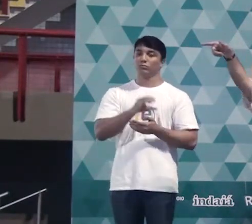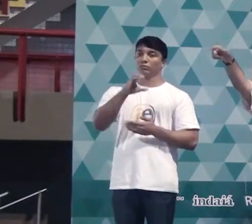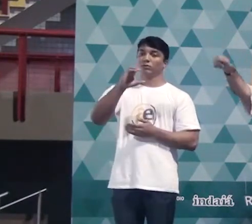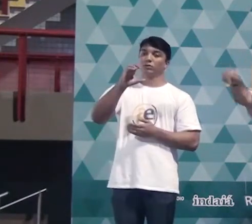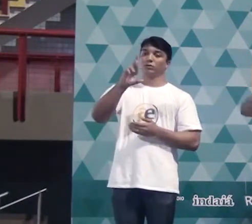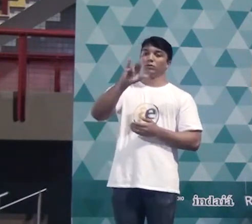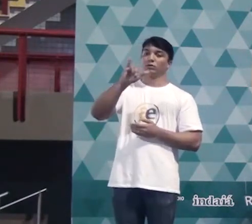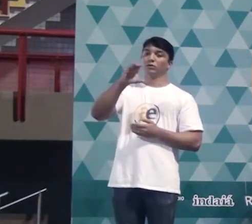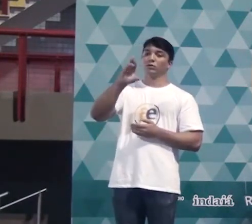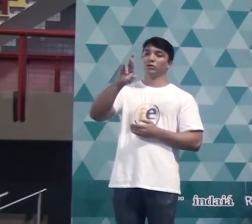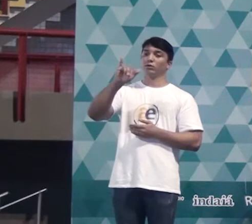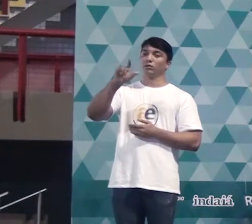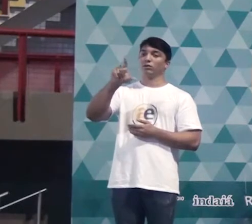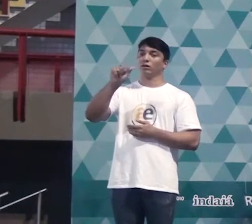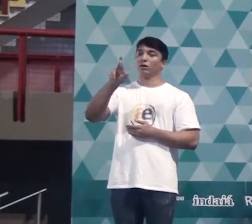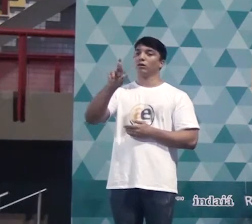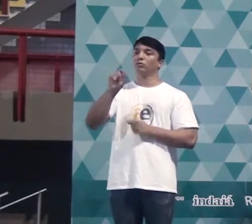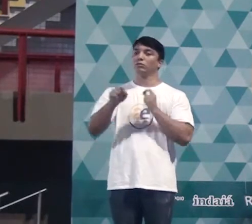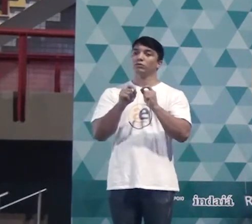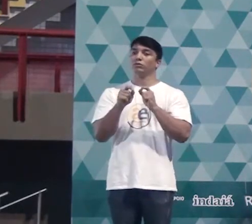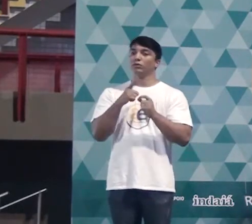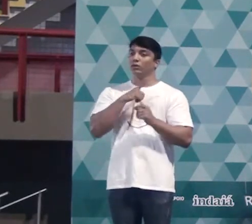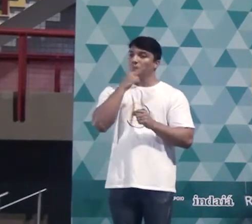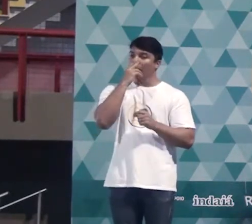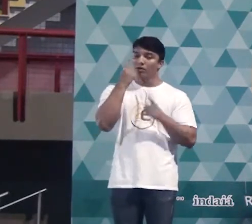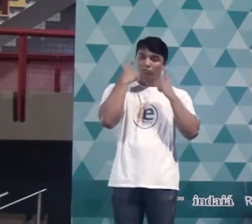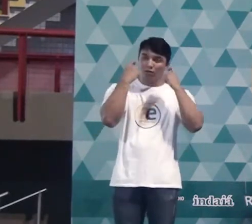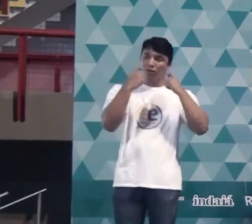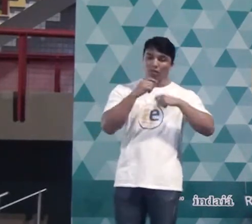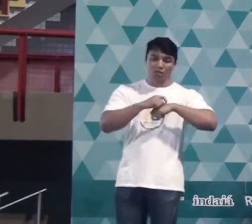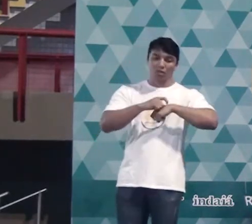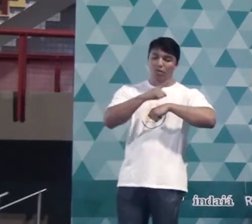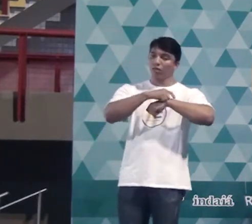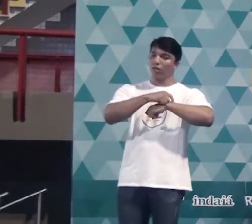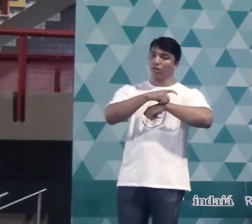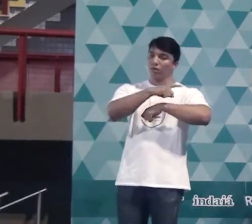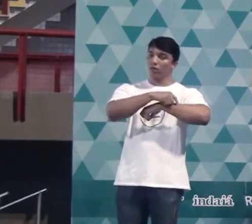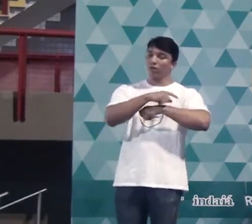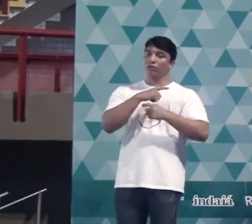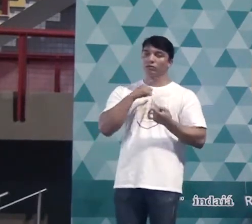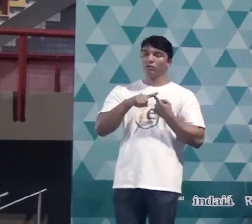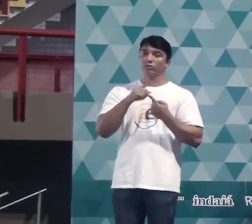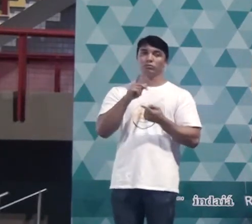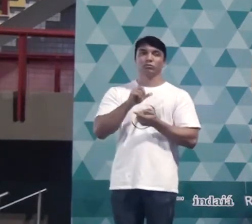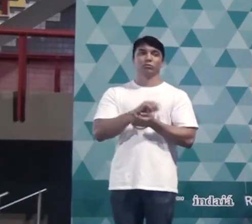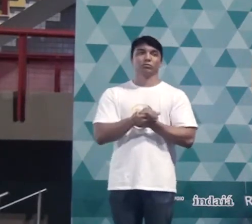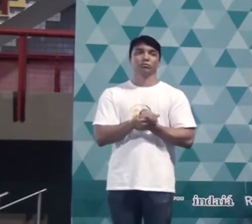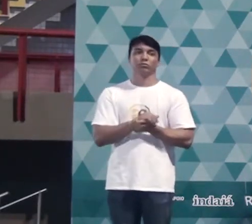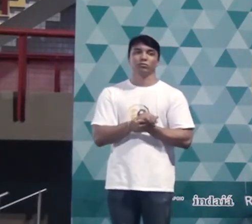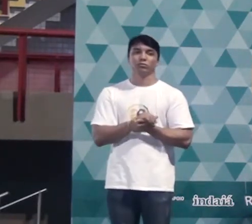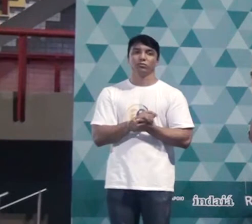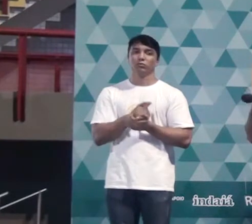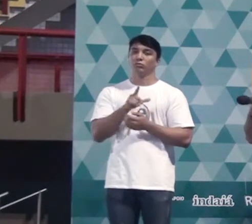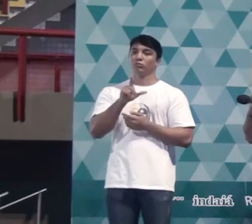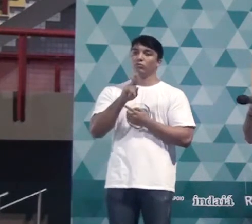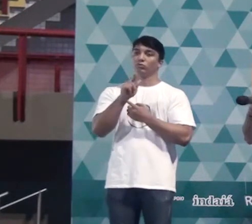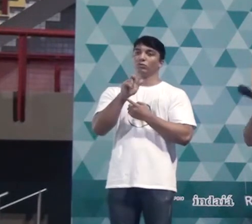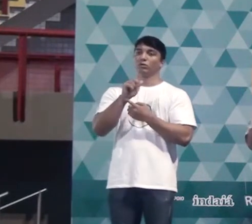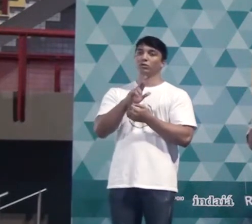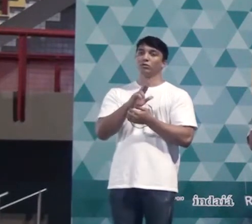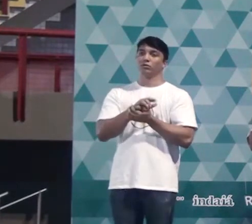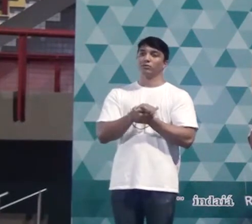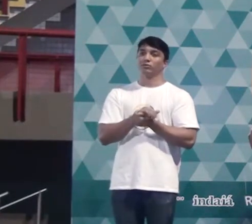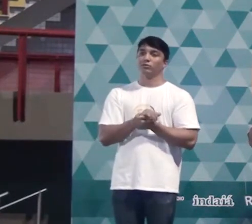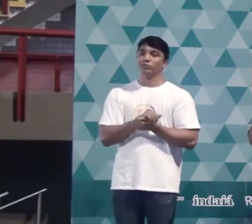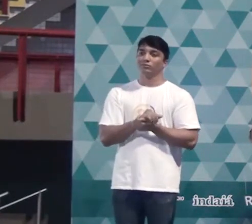Cricrila. Qual é o bicho que cricrila? O grilo. Ulula. Qual é o bicho que ulula?